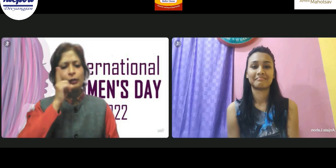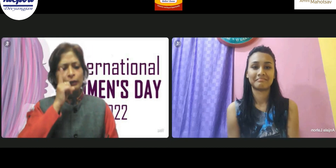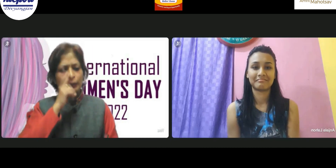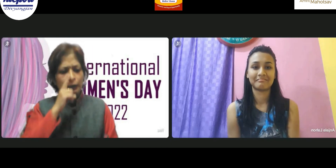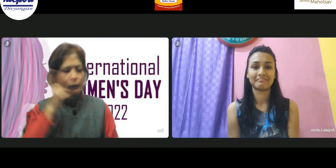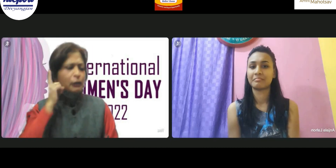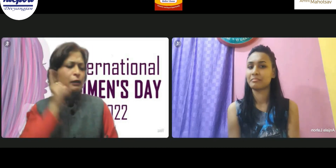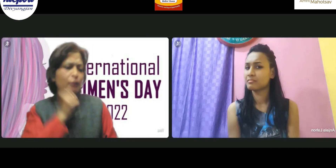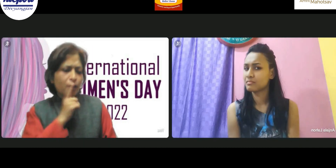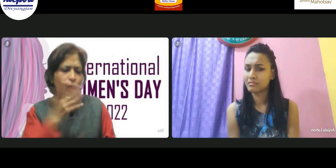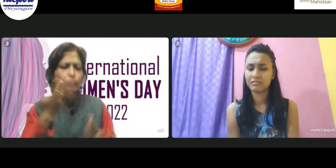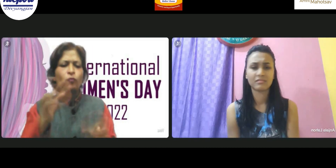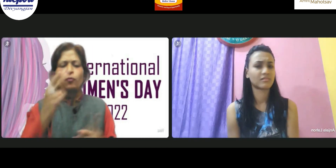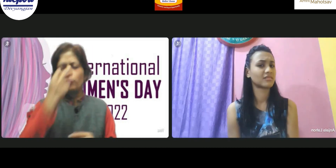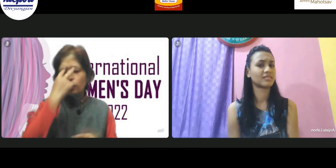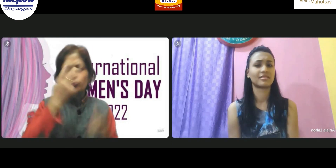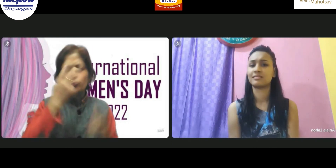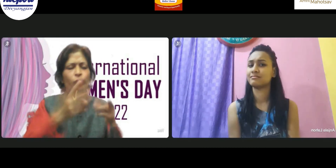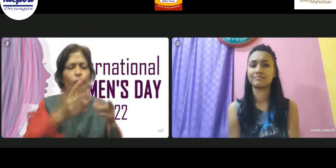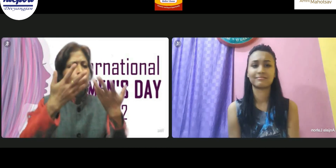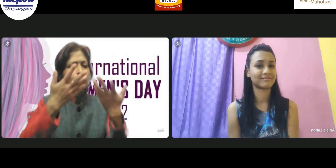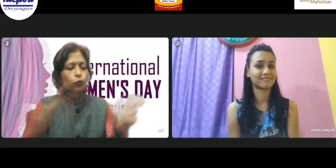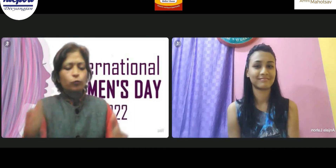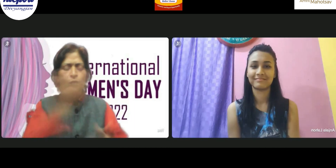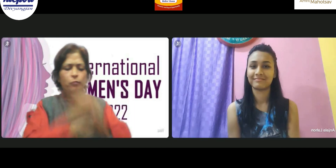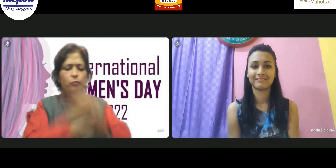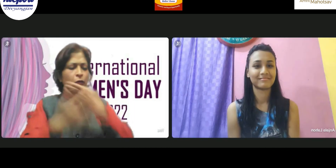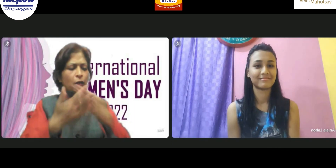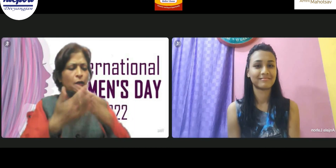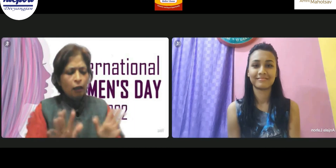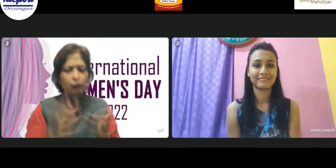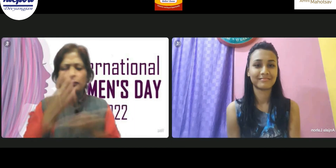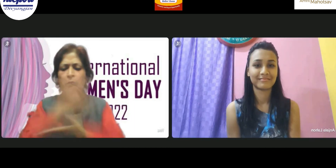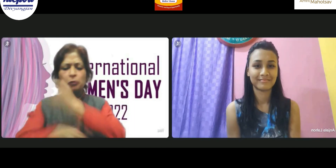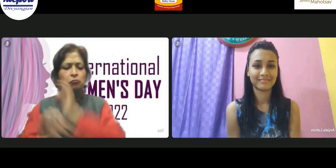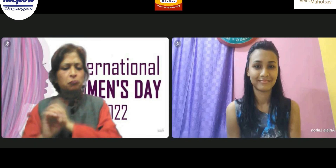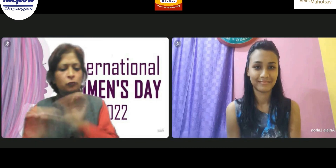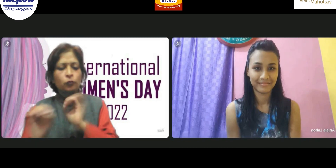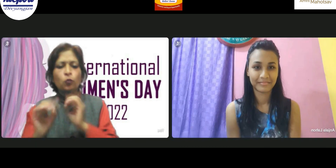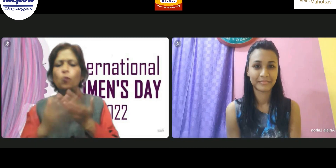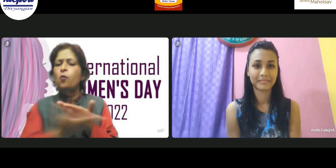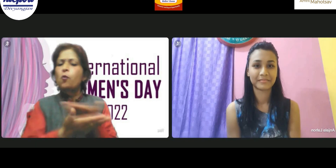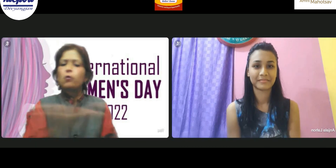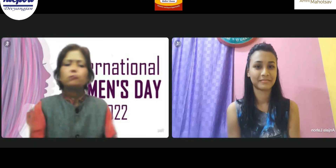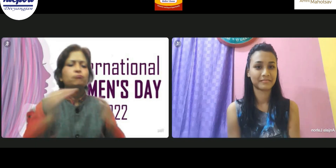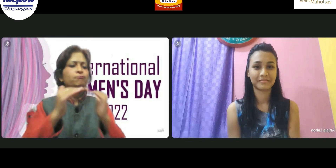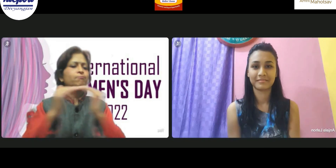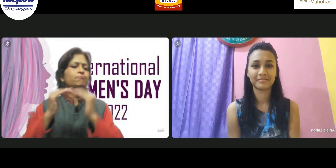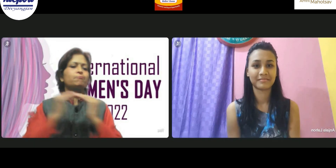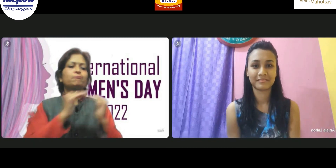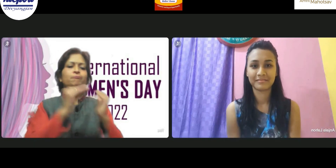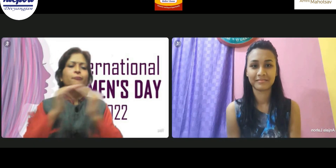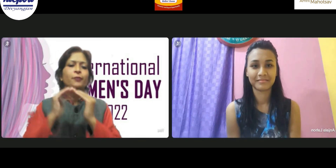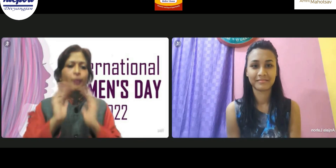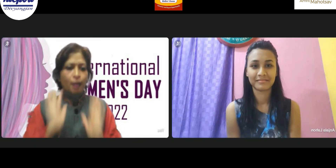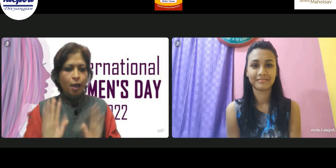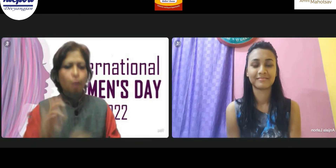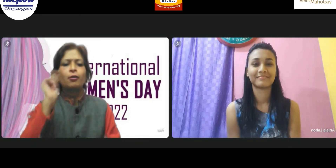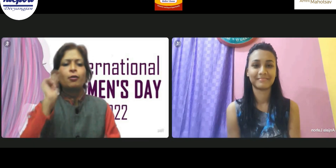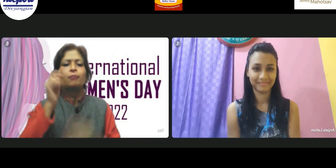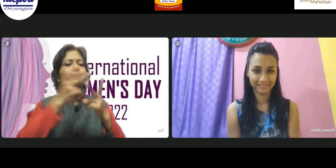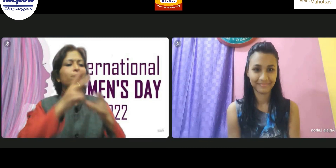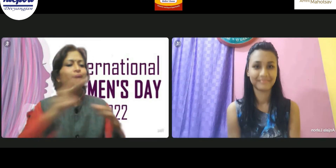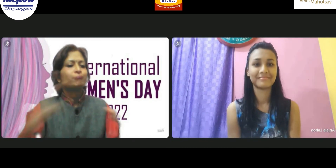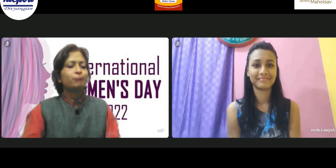अधिकार है, चाहे वो बधिर हो या सुनती हो, दृष्टिबाधित हो, दिव्यांग हो या सक्षम हो। सभी महिलाओं